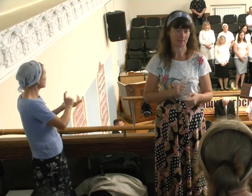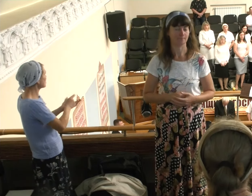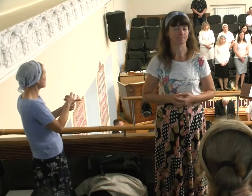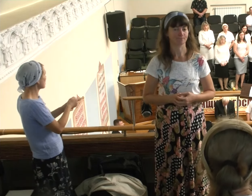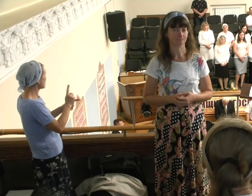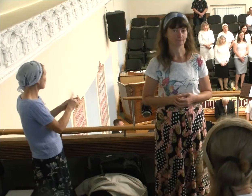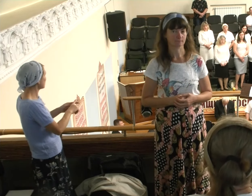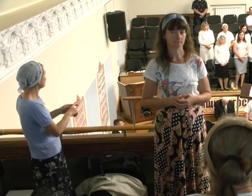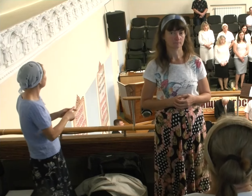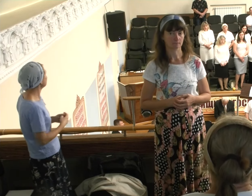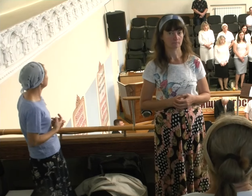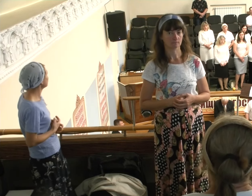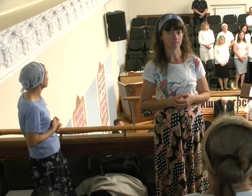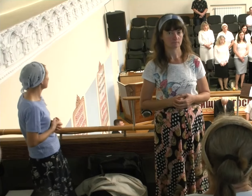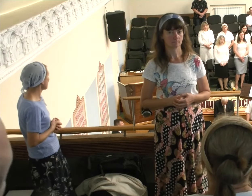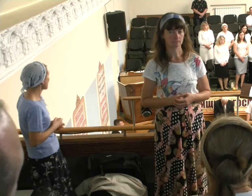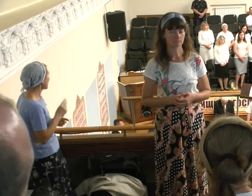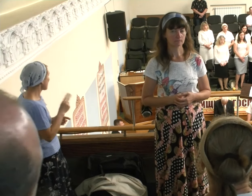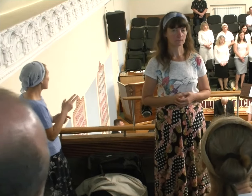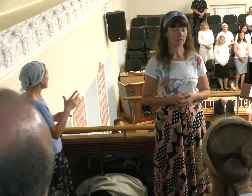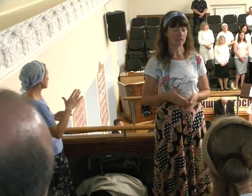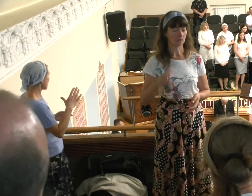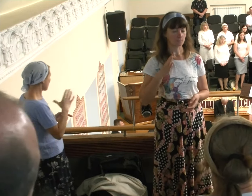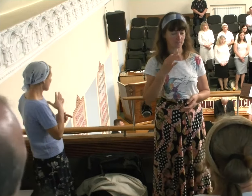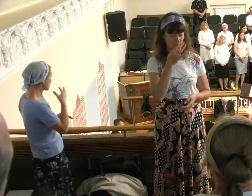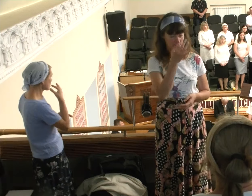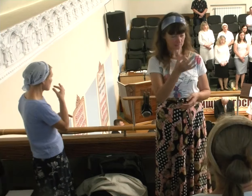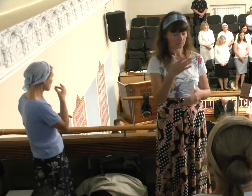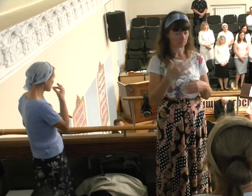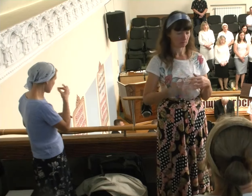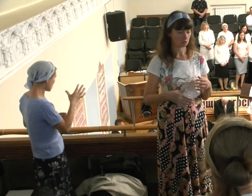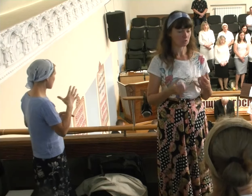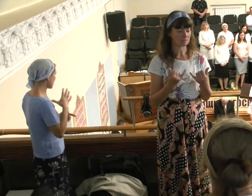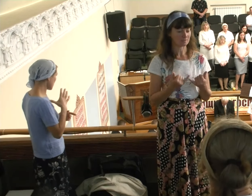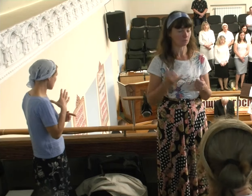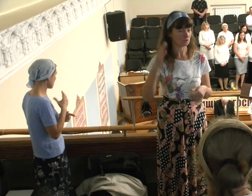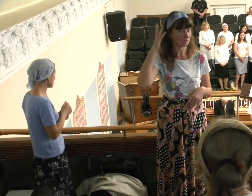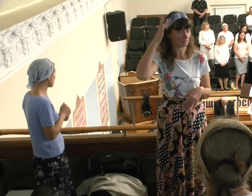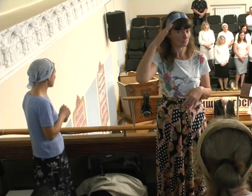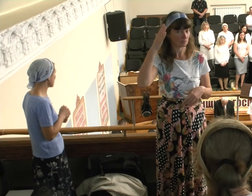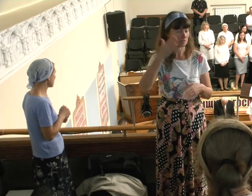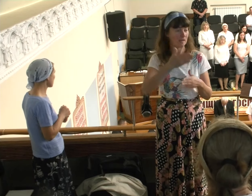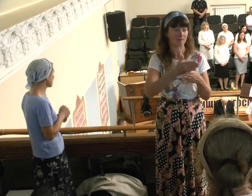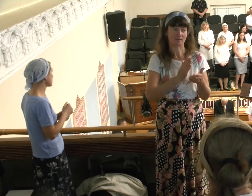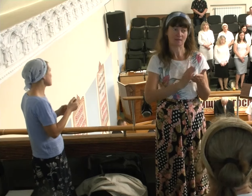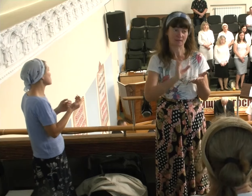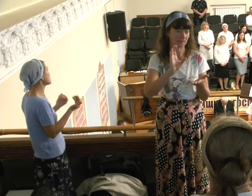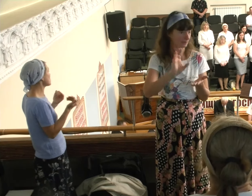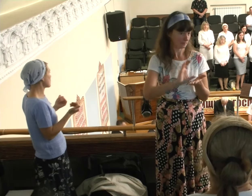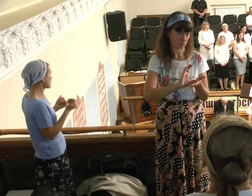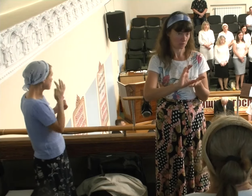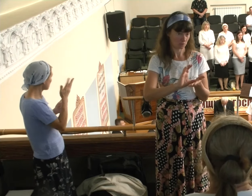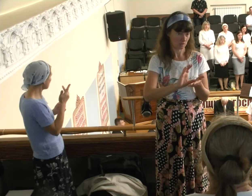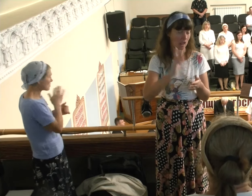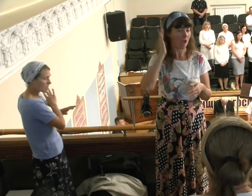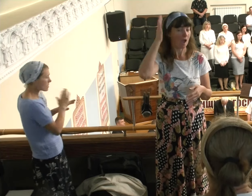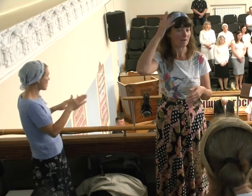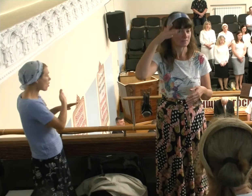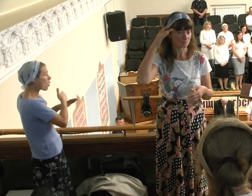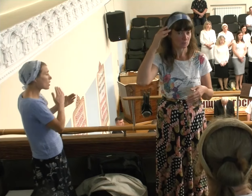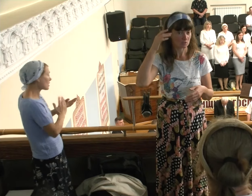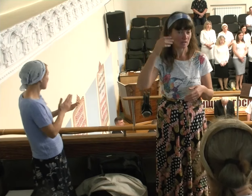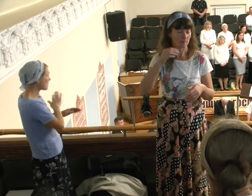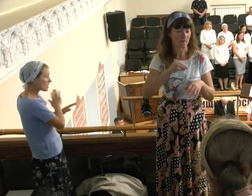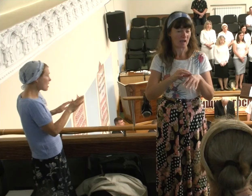сей. И как было сказано, сегодня мы размышляем не о хлебе, не о чаше, а мы сегодня